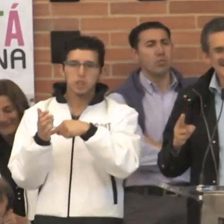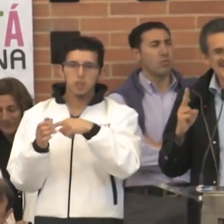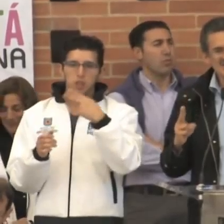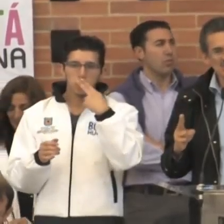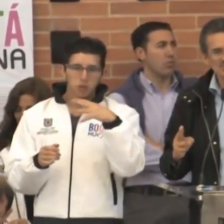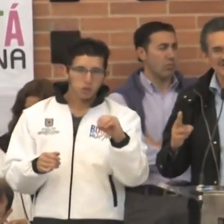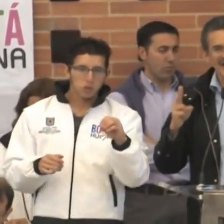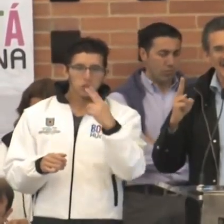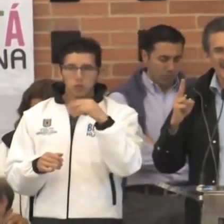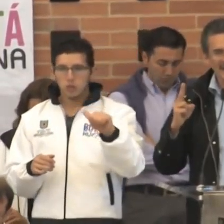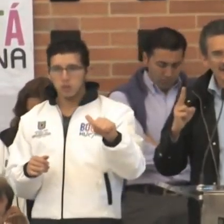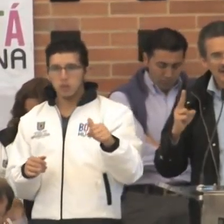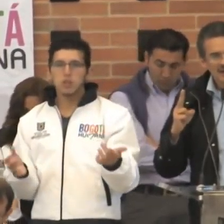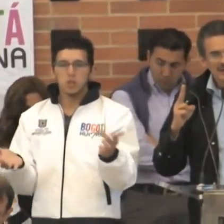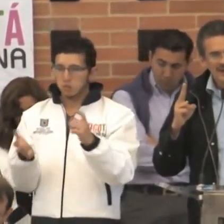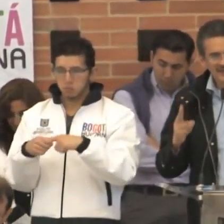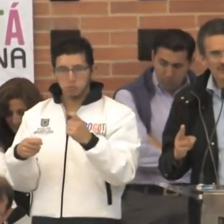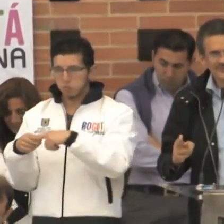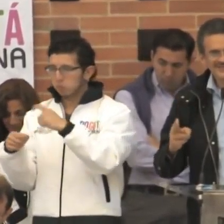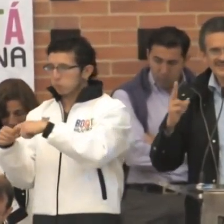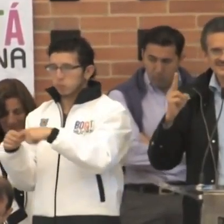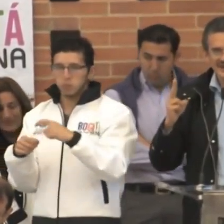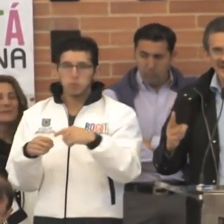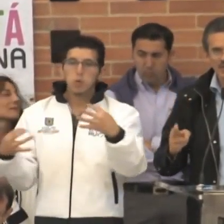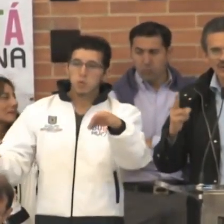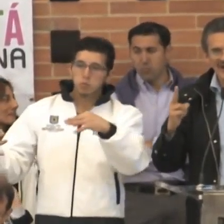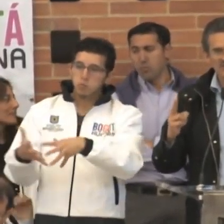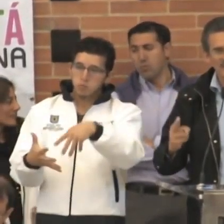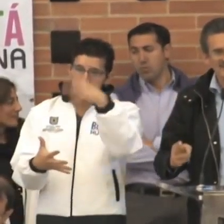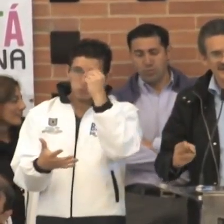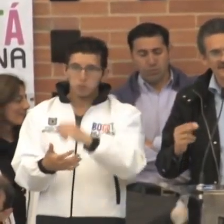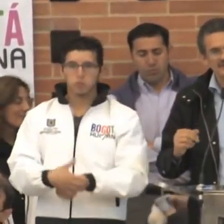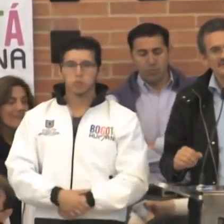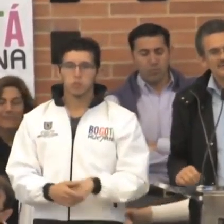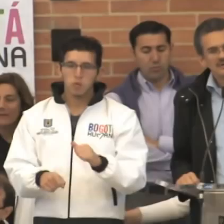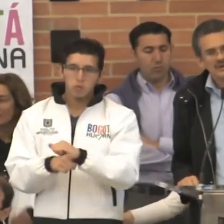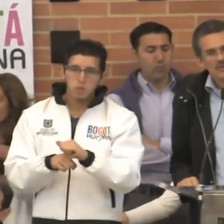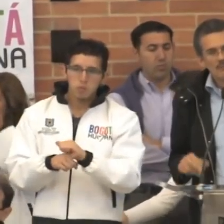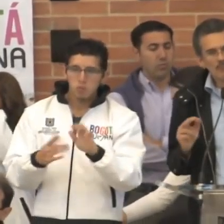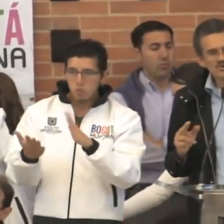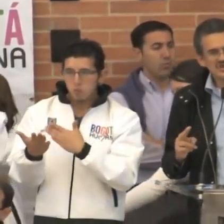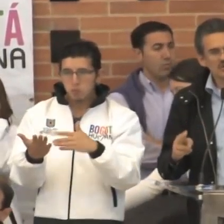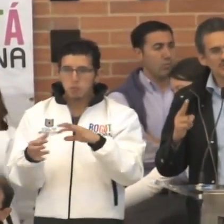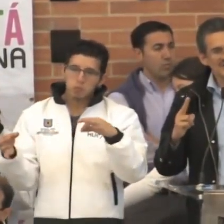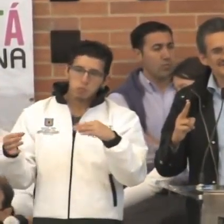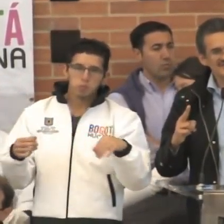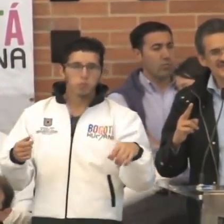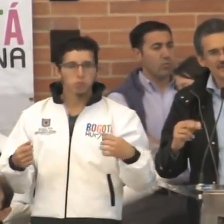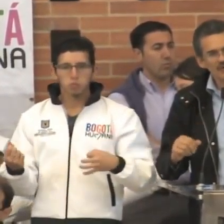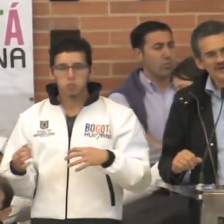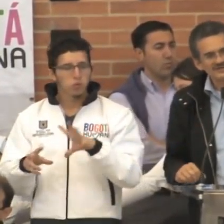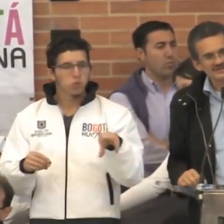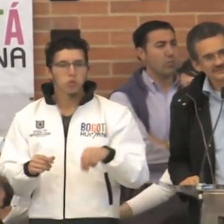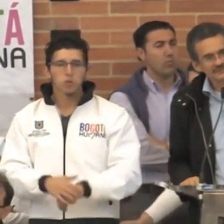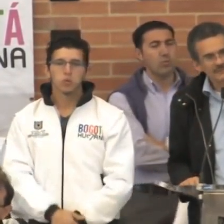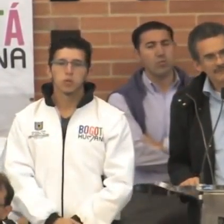7000 niños el año entrante serán educados para ser músicos de orquestas